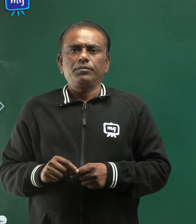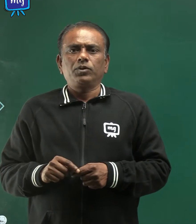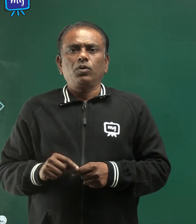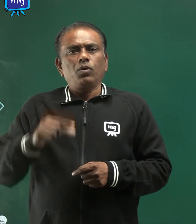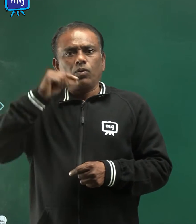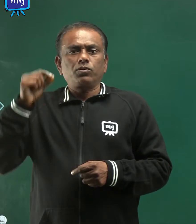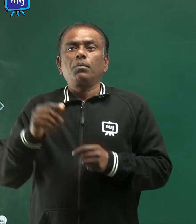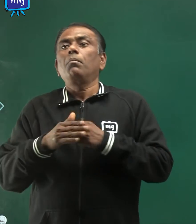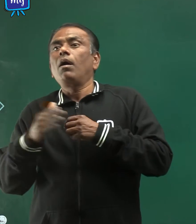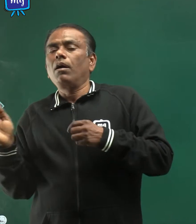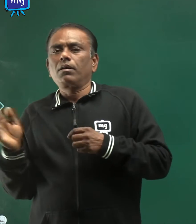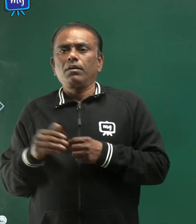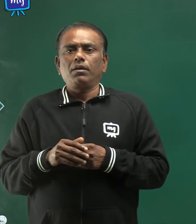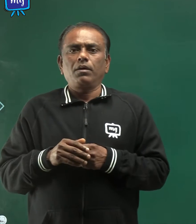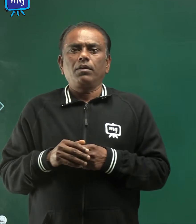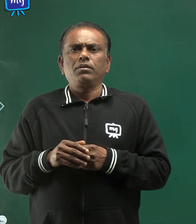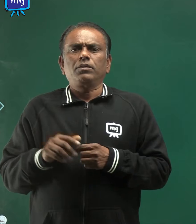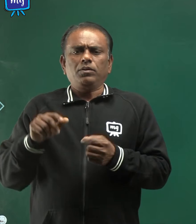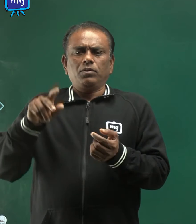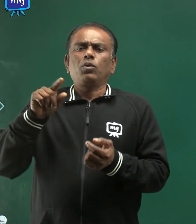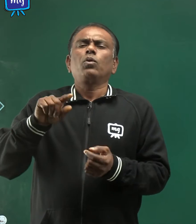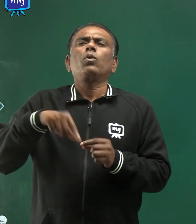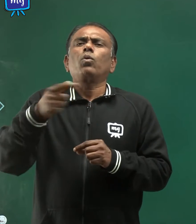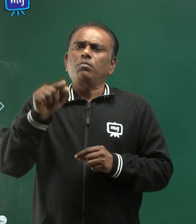और उसके बाहर कोई बिंदु